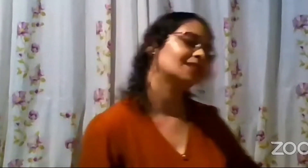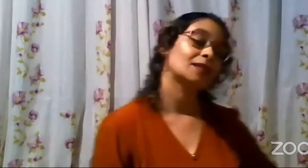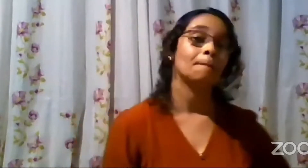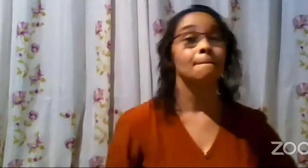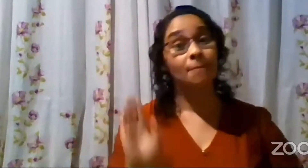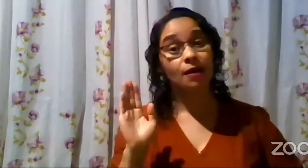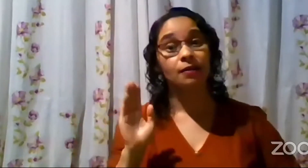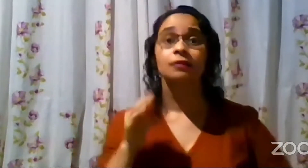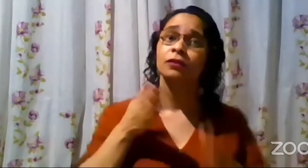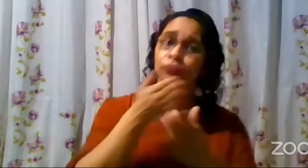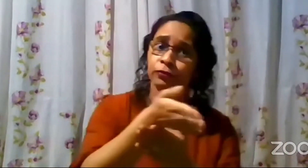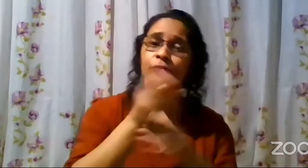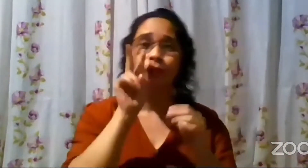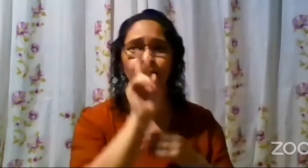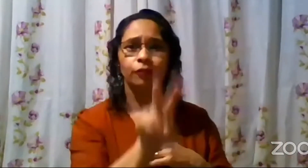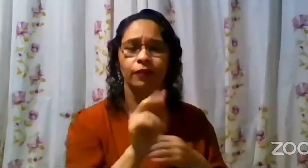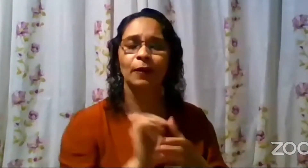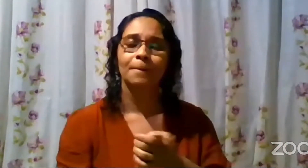Imagina. Mas eu fui ver.